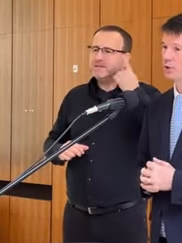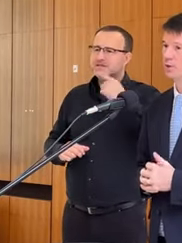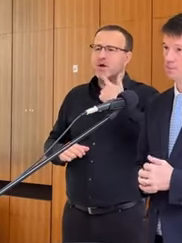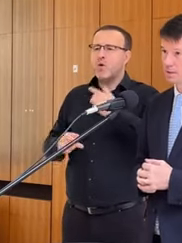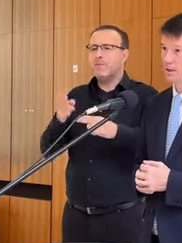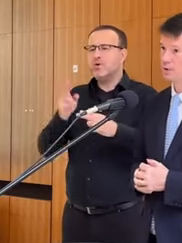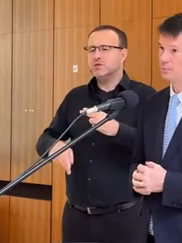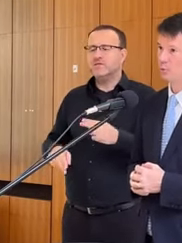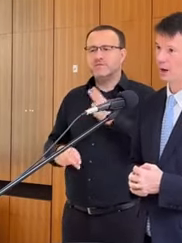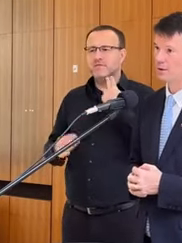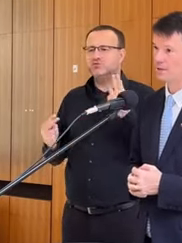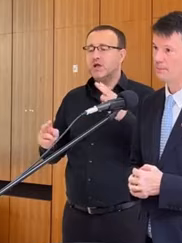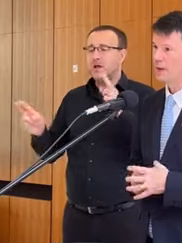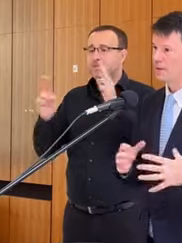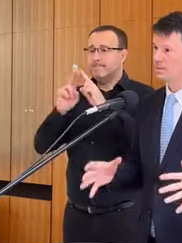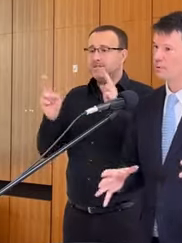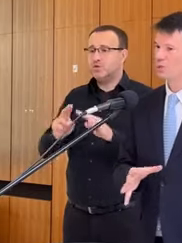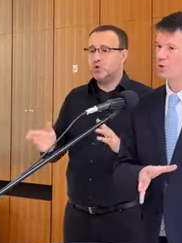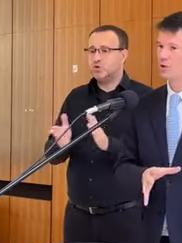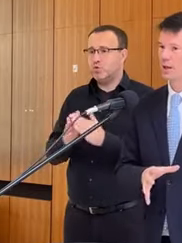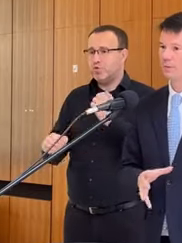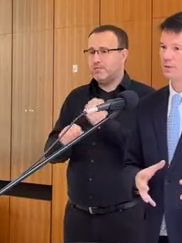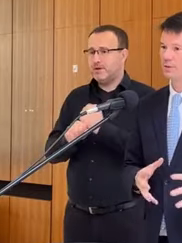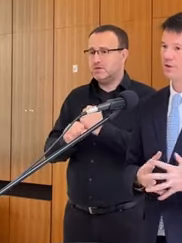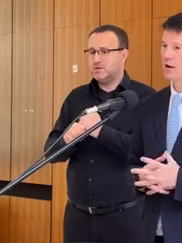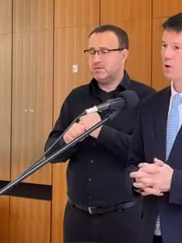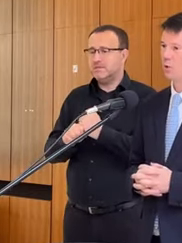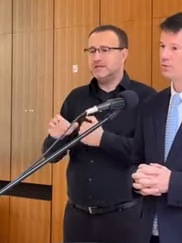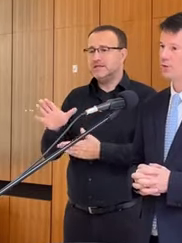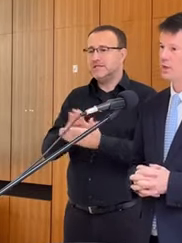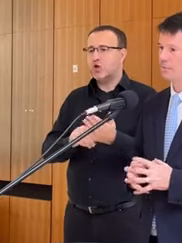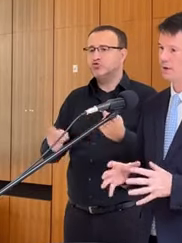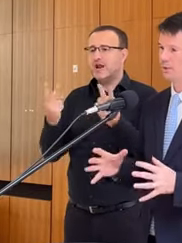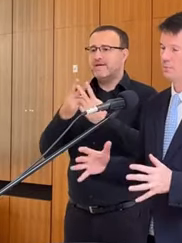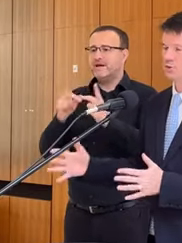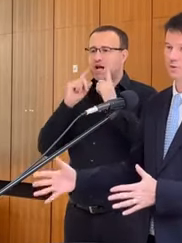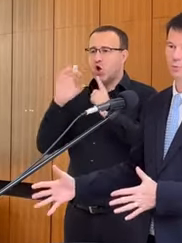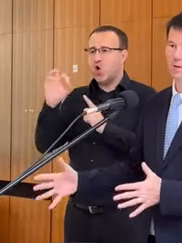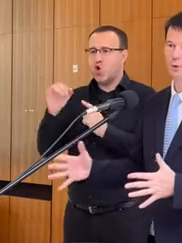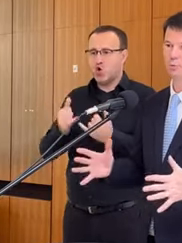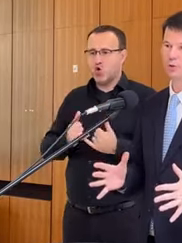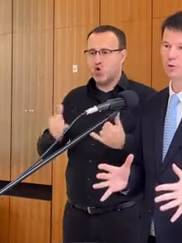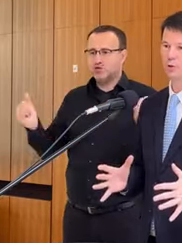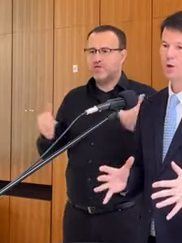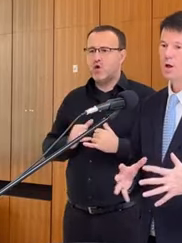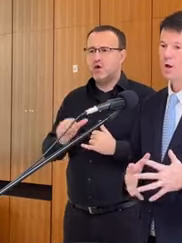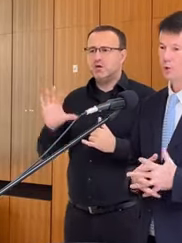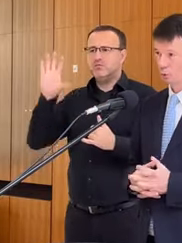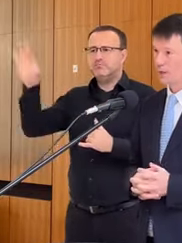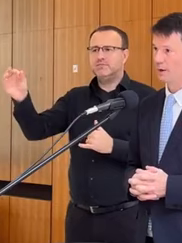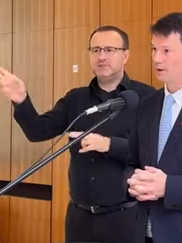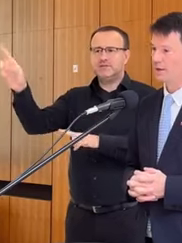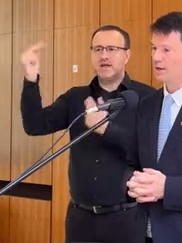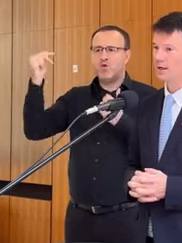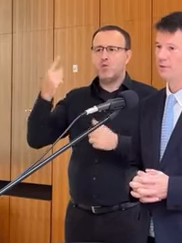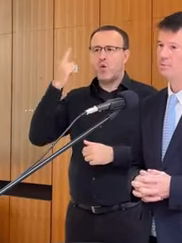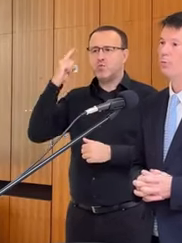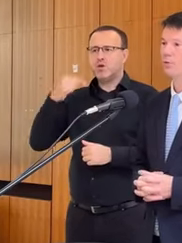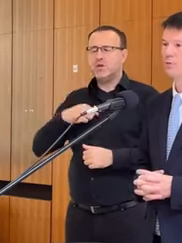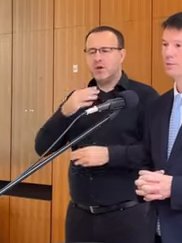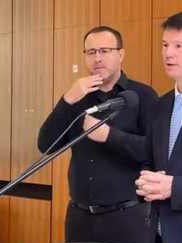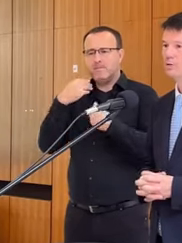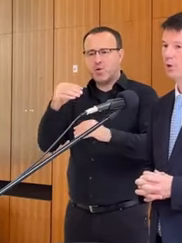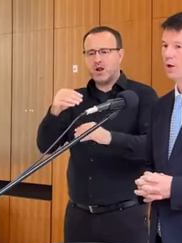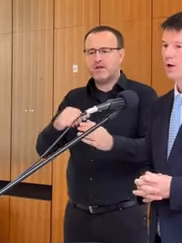bude veľmi dôležité, a to je medzinárodná spolupráca. My sme už začali napríklad z WHO rozvíjať práve tým, že si voláme odborníkov, ktorí nám radia. Tam